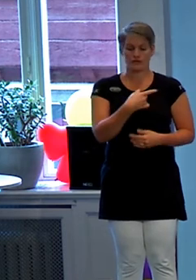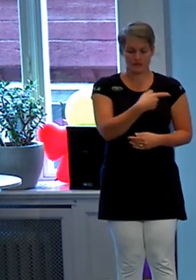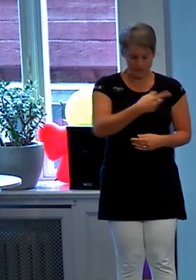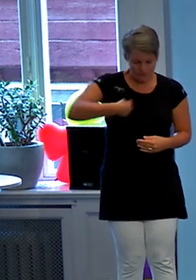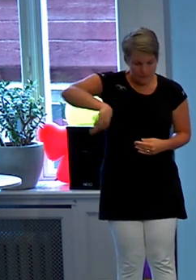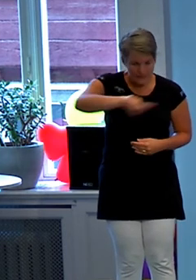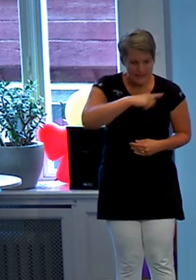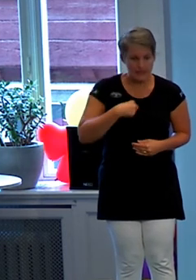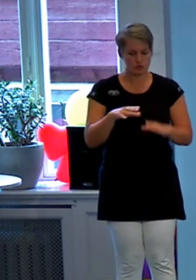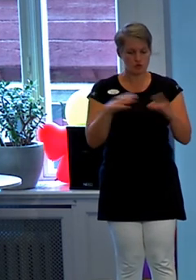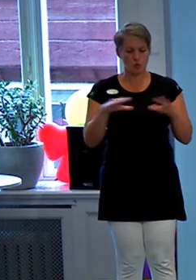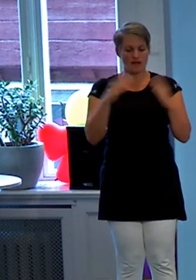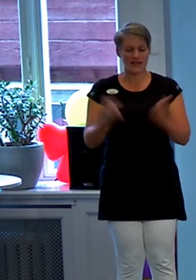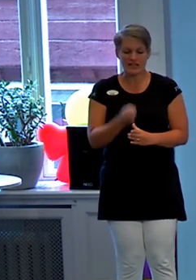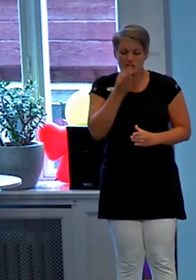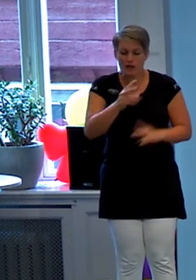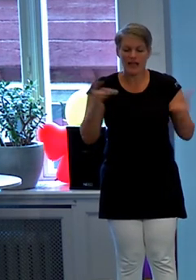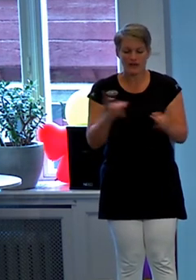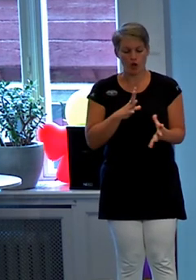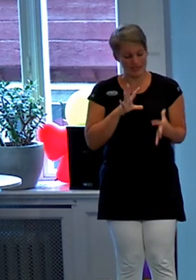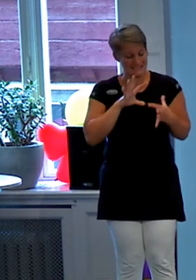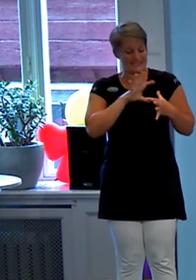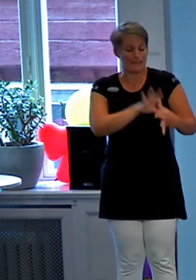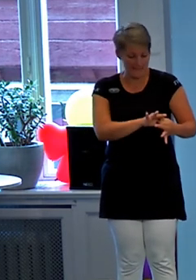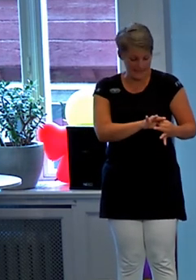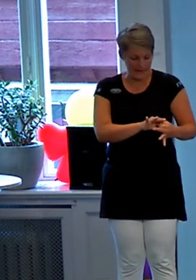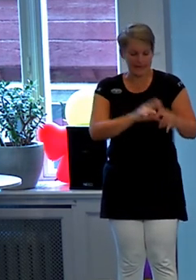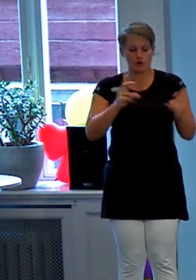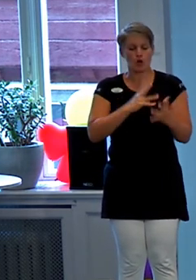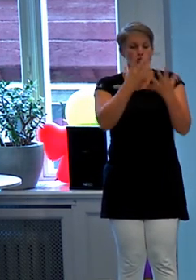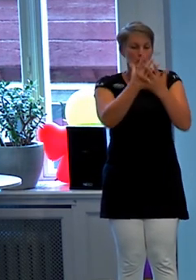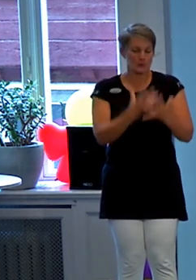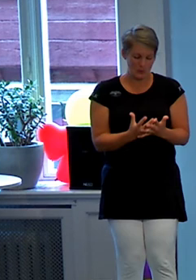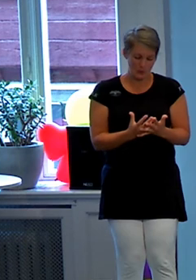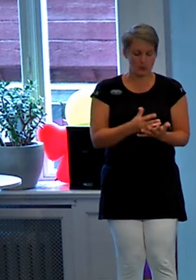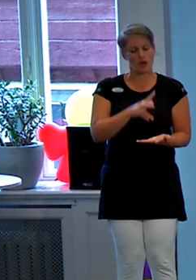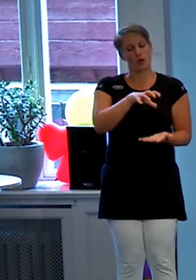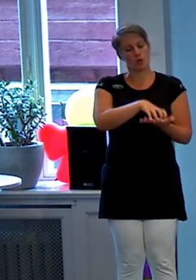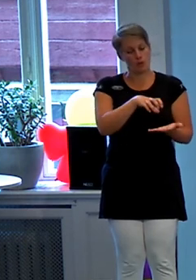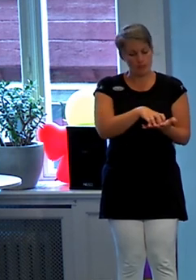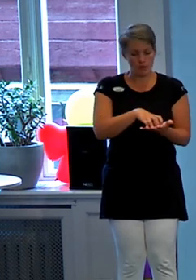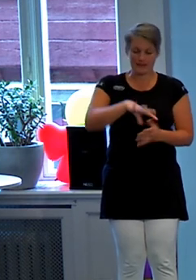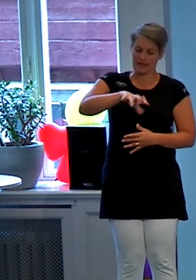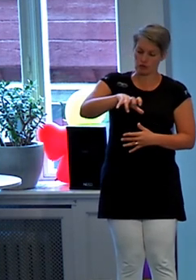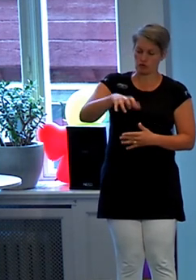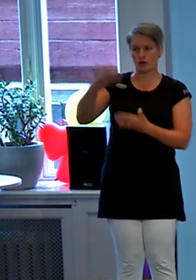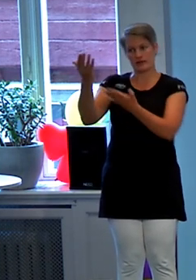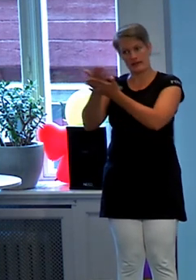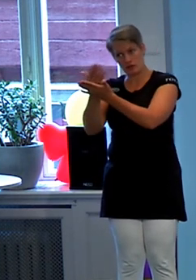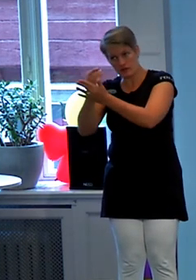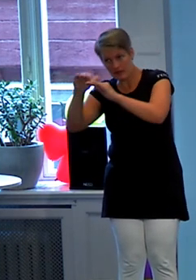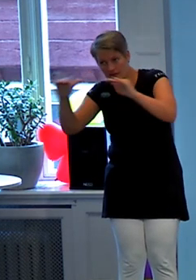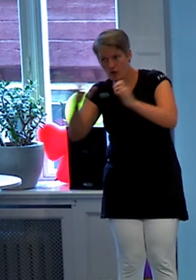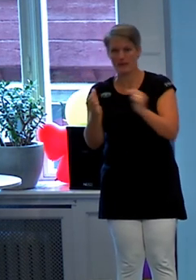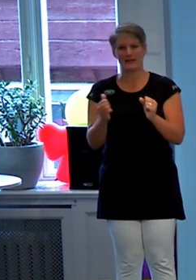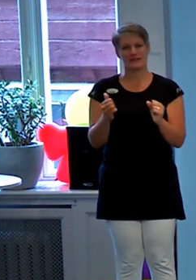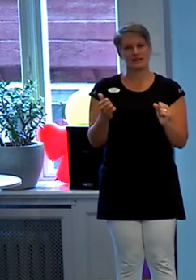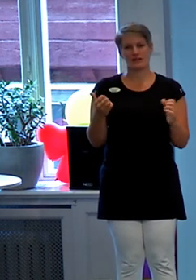stora världsfrågorna, ändå ha ett sammanhang. Vi har de här strukturerna i kommun, region, national. Vad är det mest